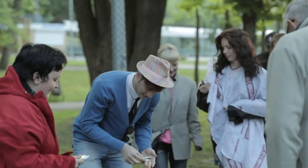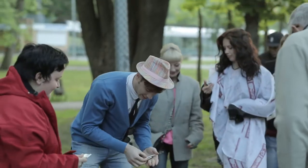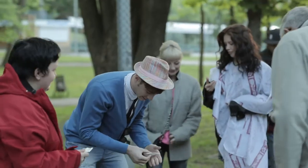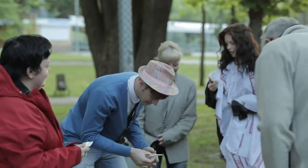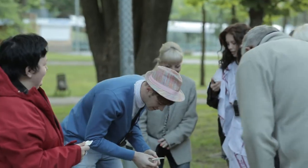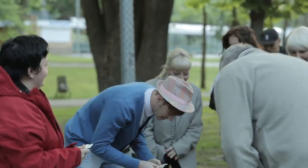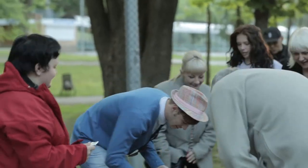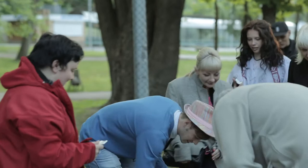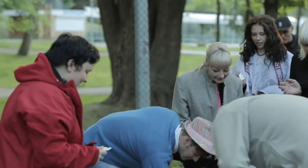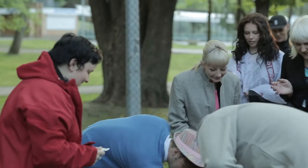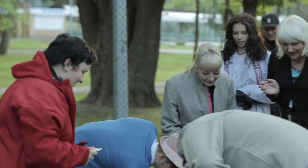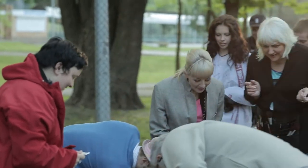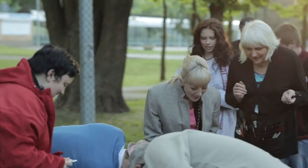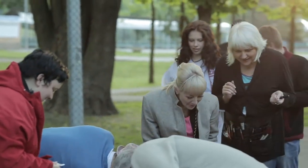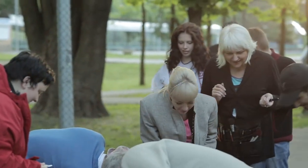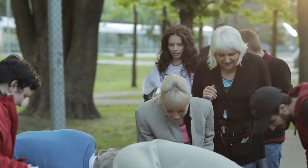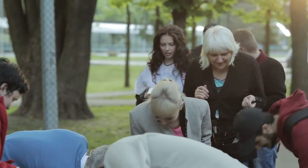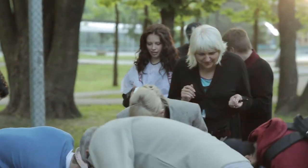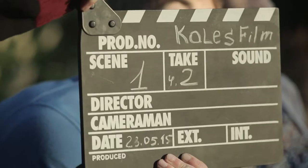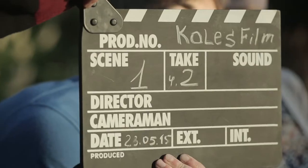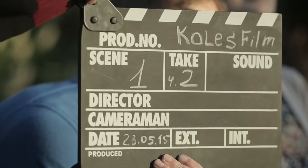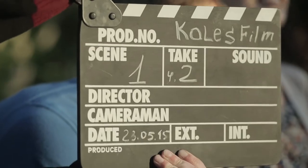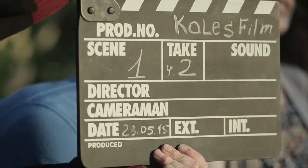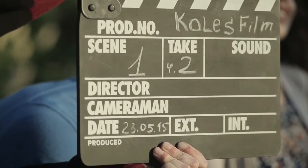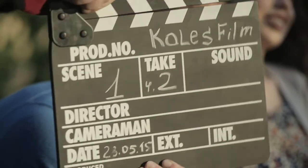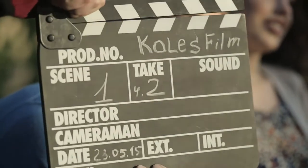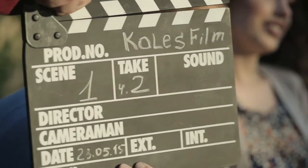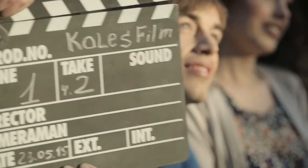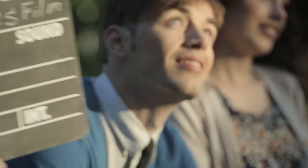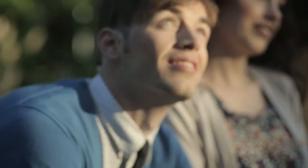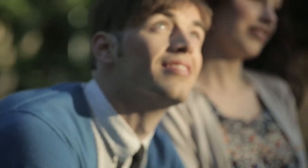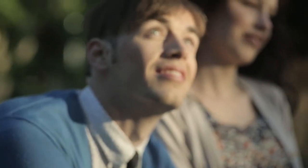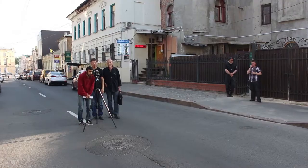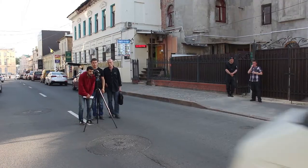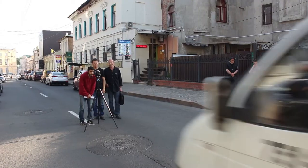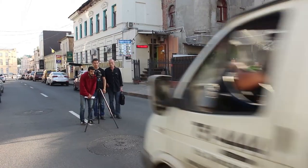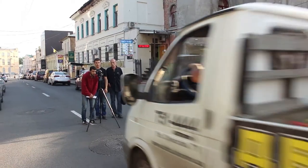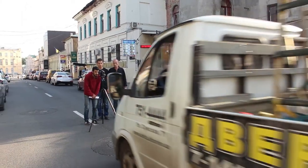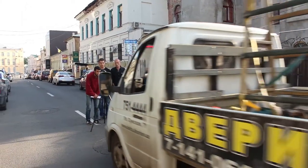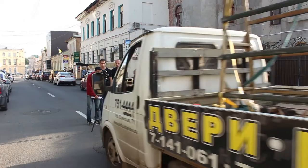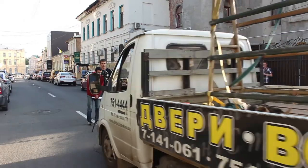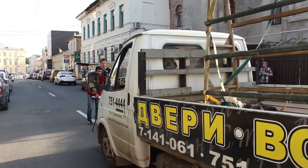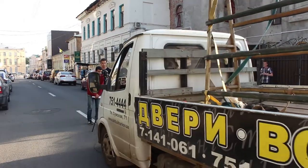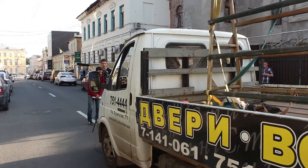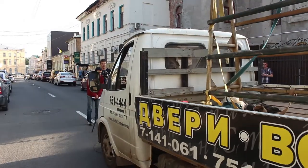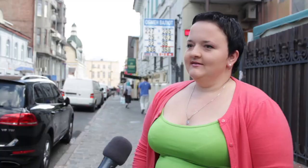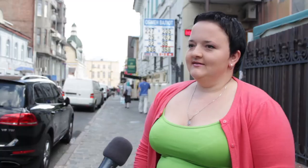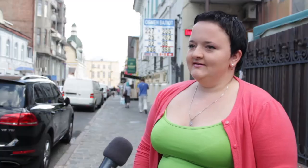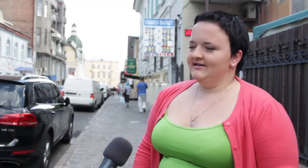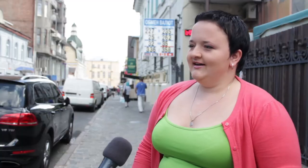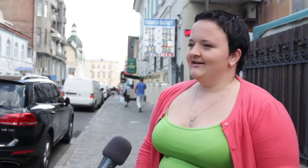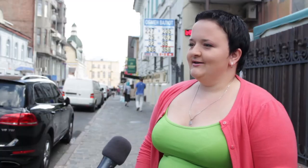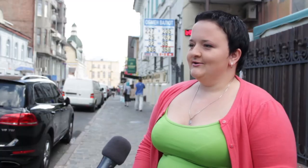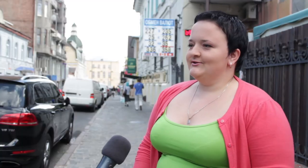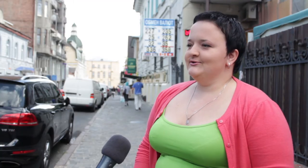родина з акторами, яких я до того часу не знала особисто, зі знімальною групою.